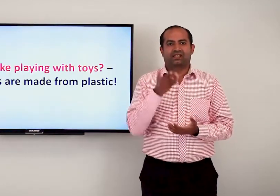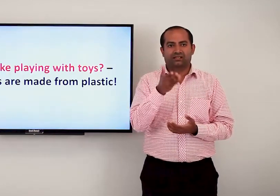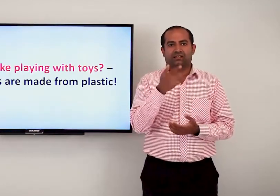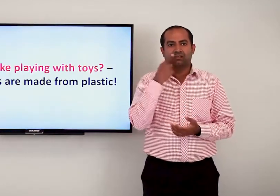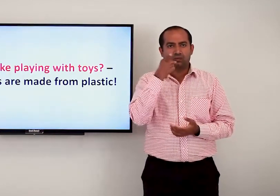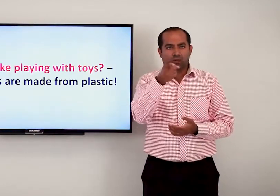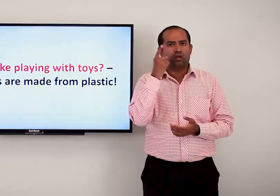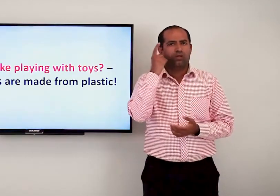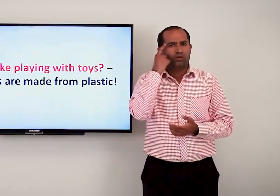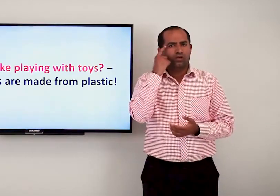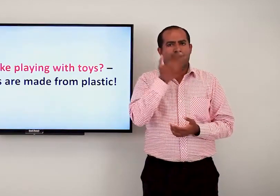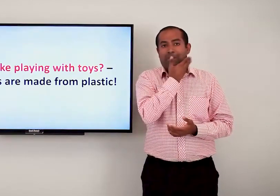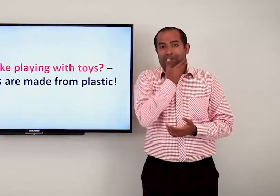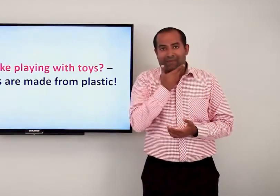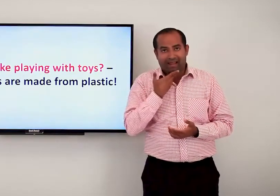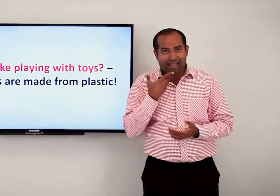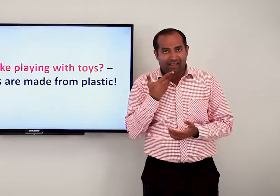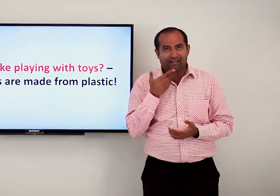क्या आपको खिलौनों से खेलना पसंद है?